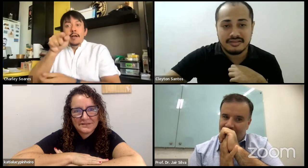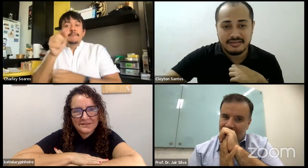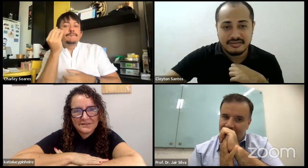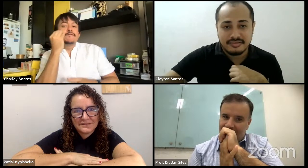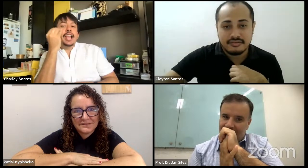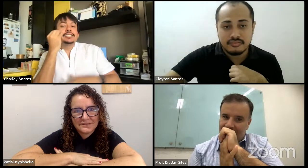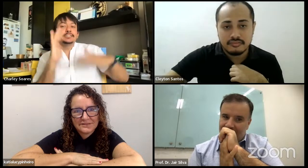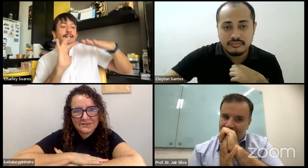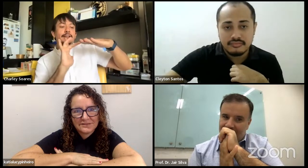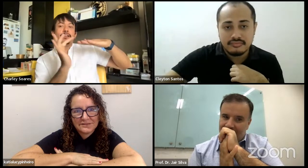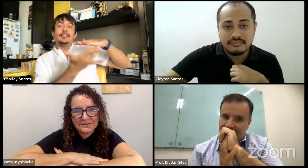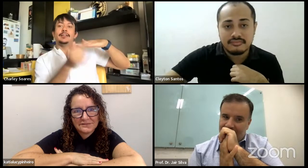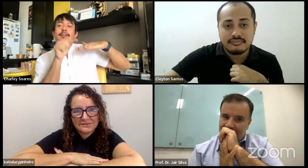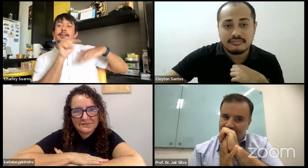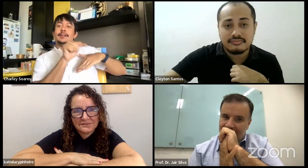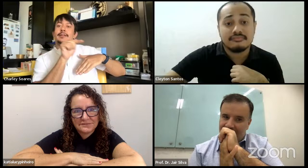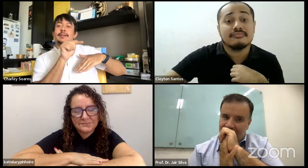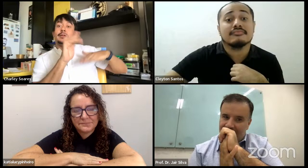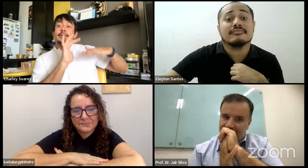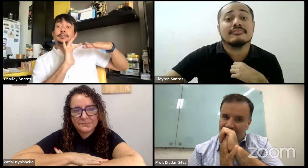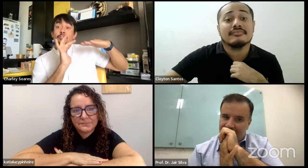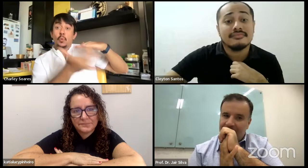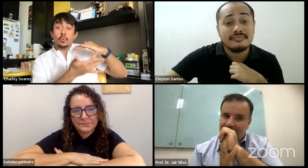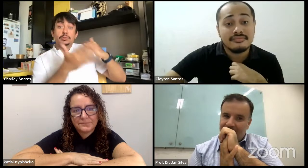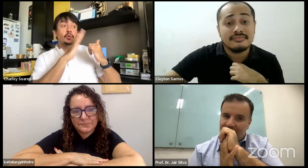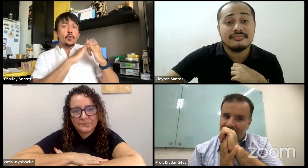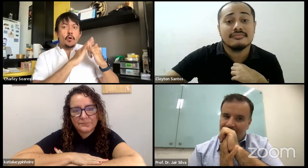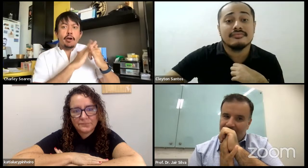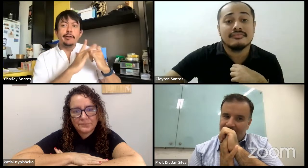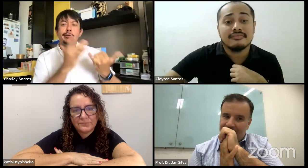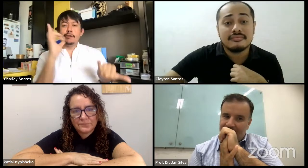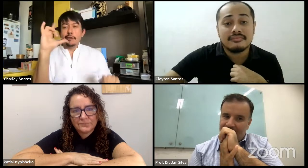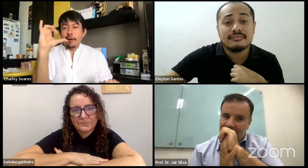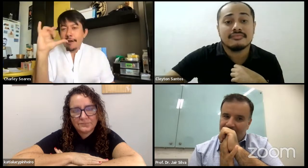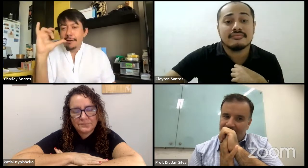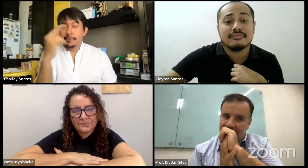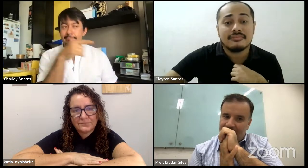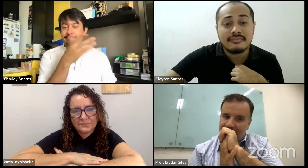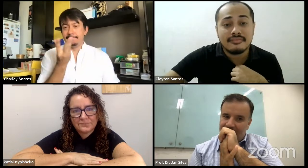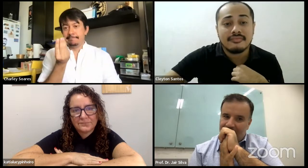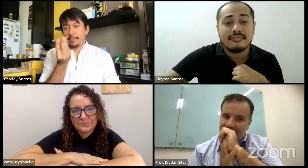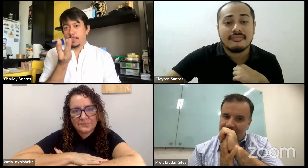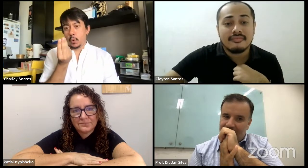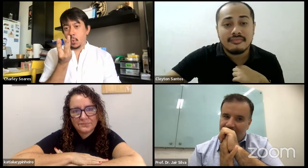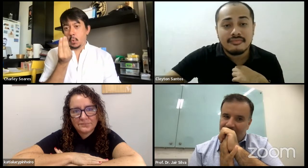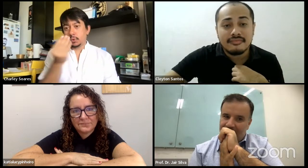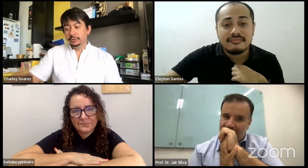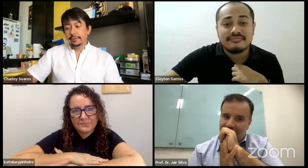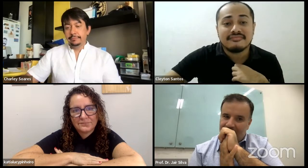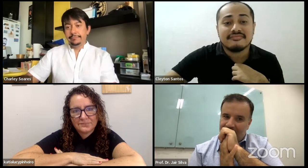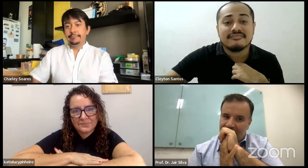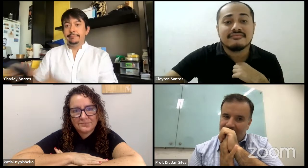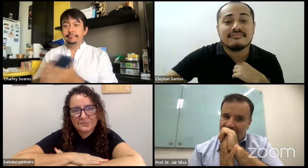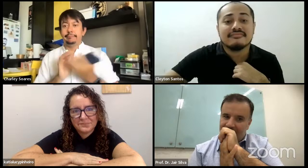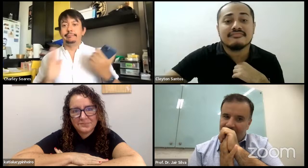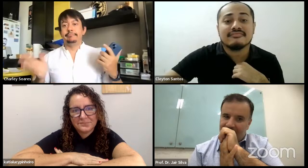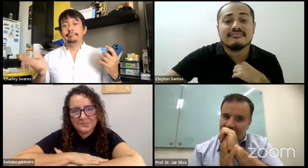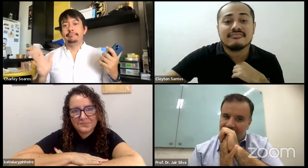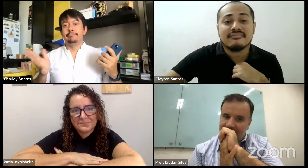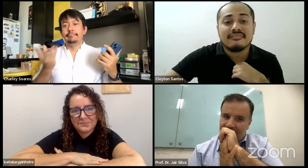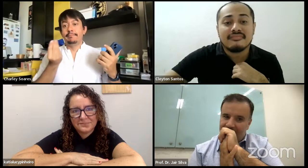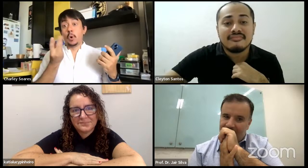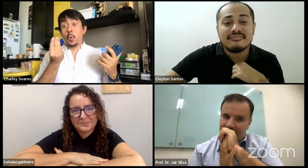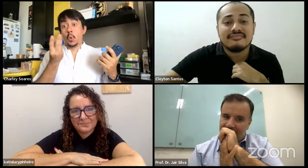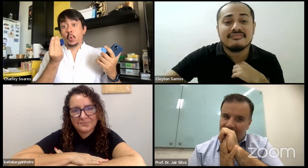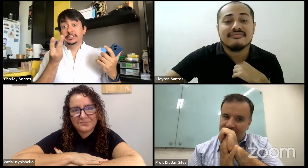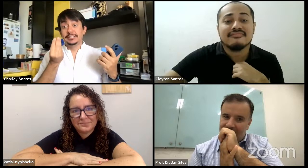nessa pesquisa, nessa questão do corpus, é você usar as redes sociais, né? O